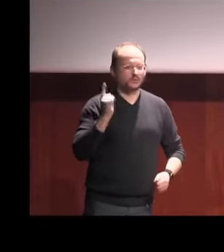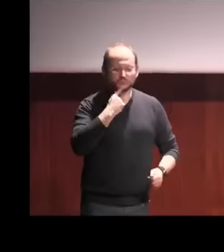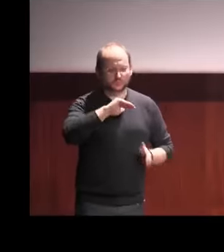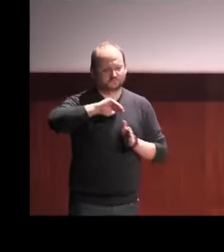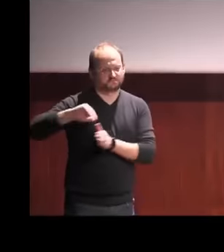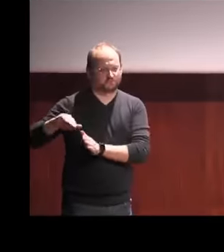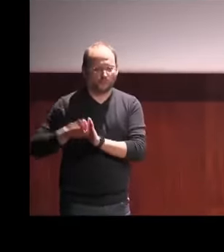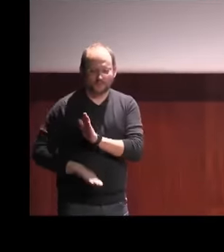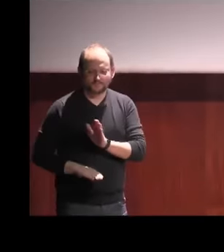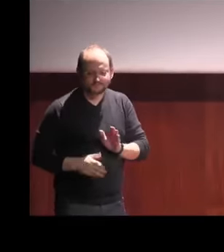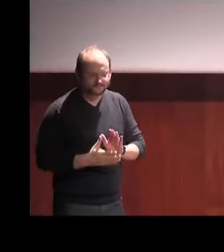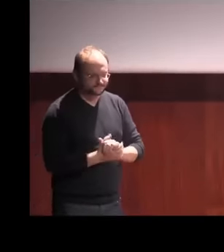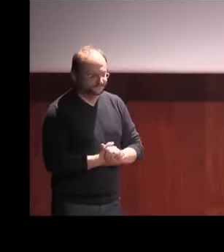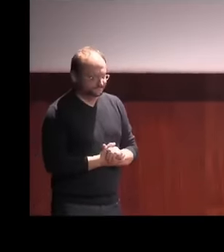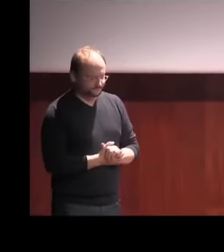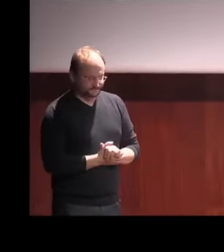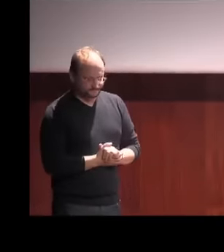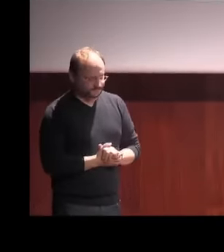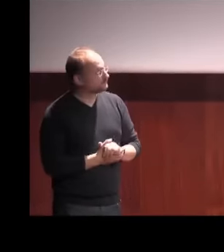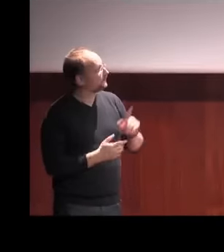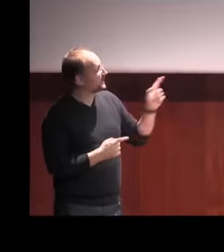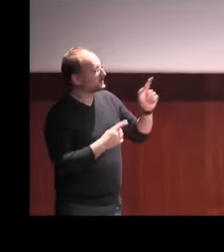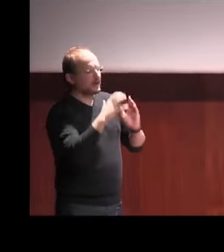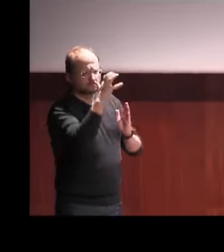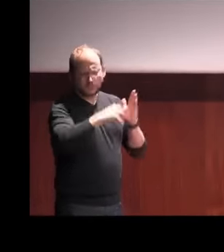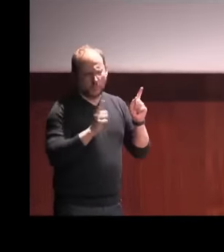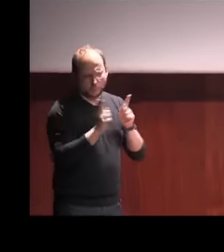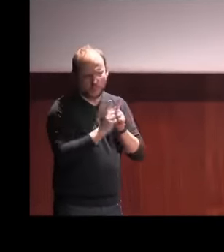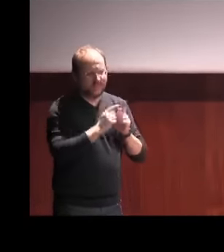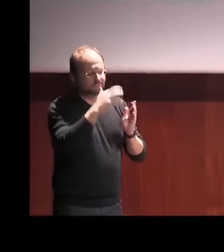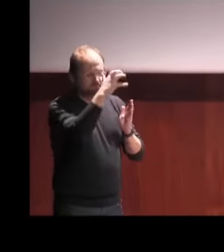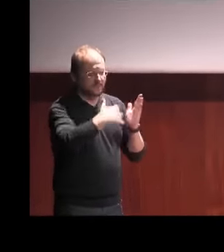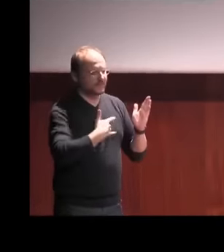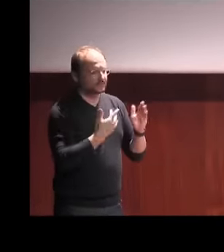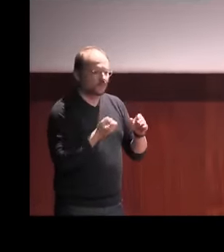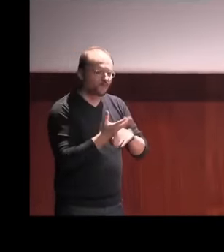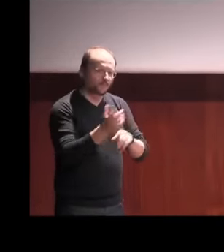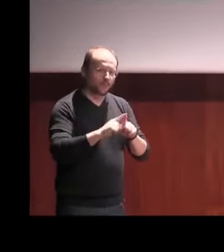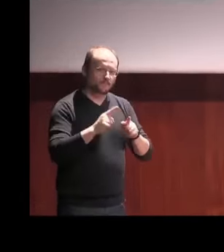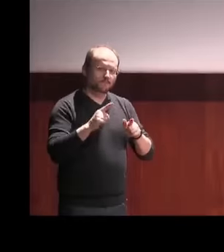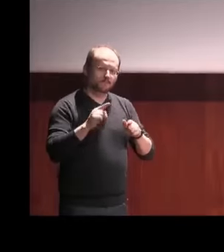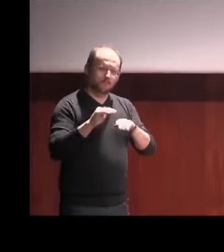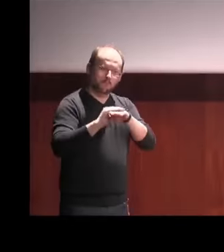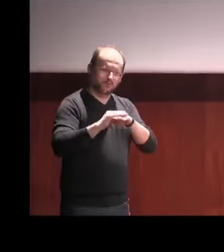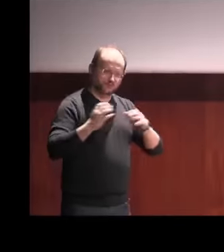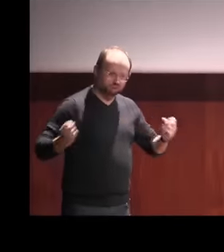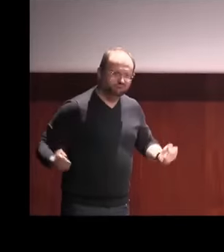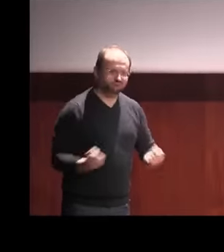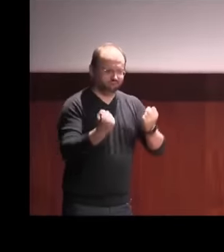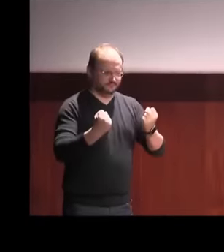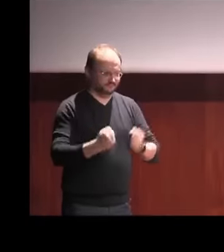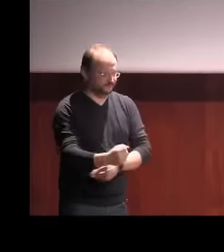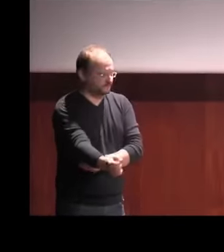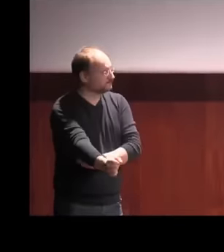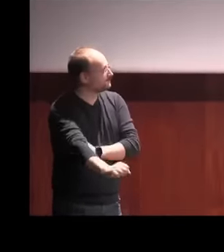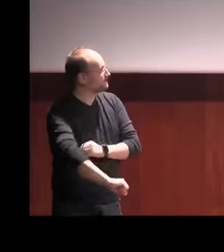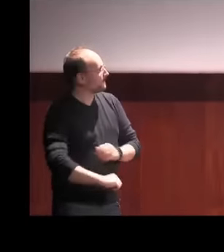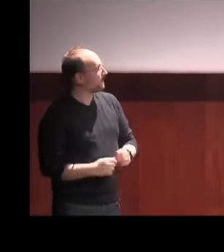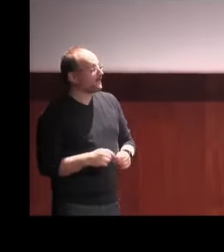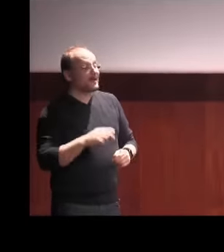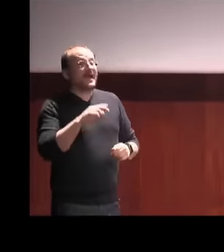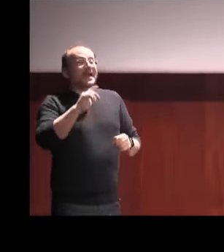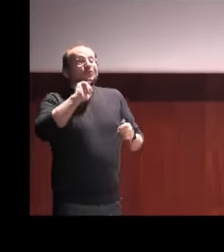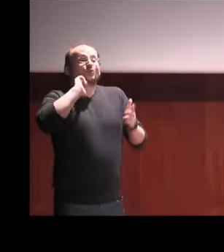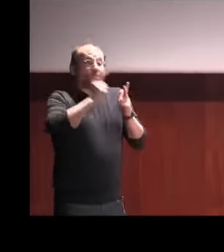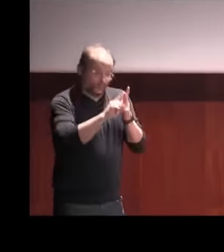autre sujet. Et donc, il parle un peu moins de lui dans son second ouvrage. Mais voilà, il y a